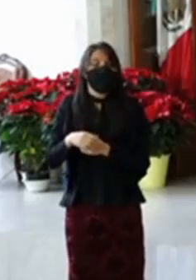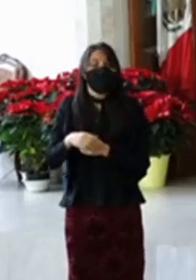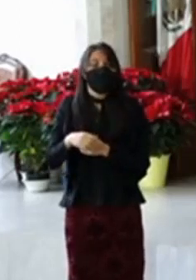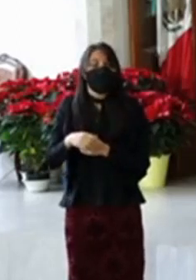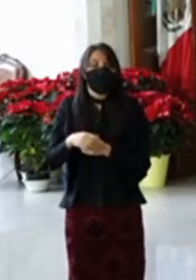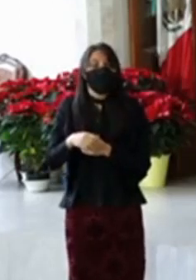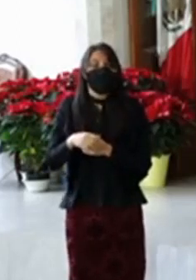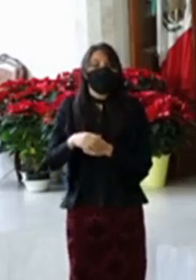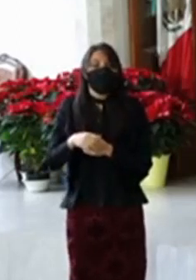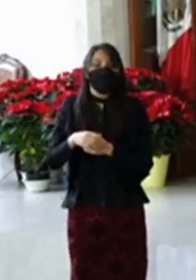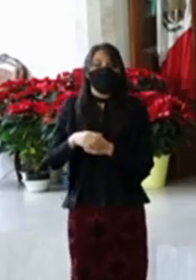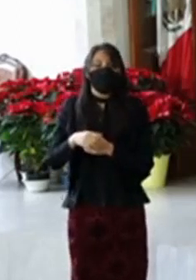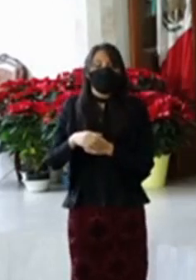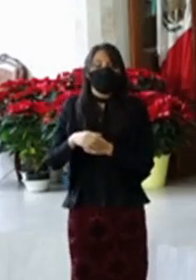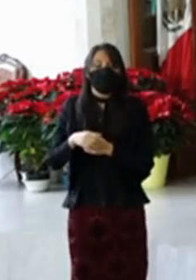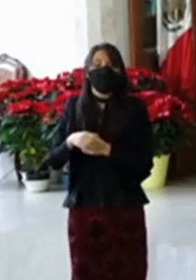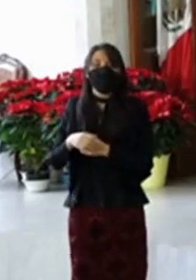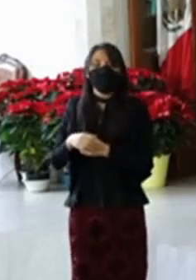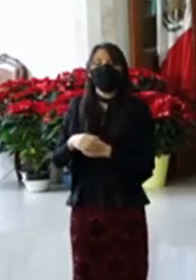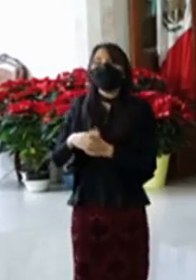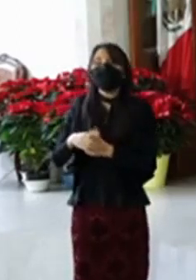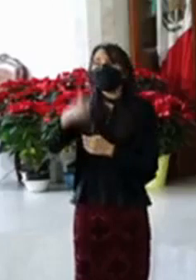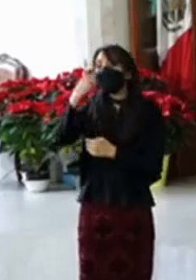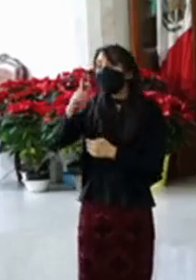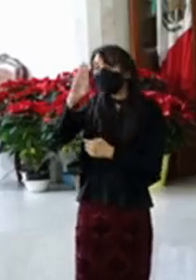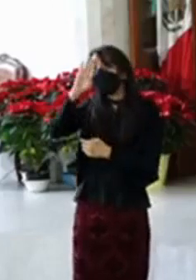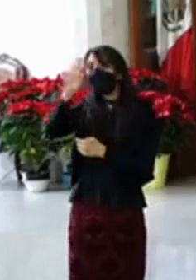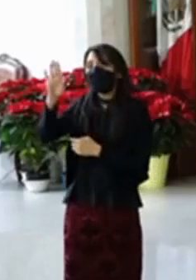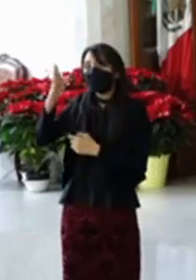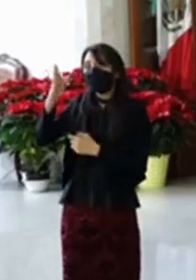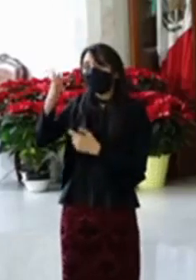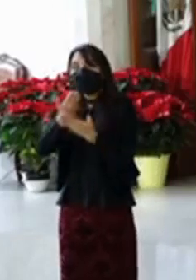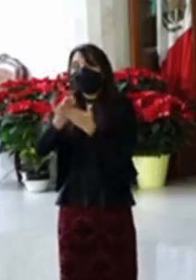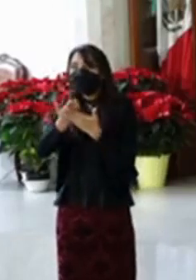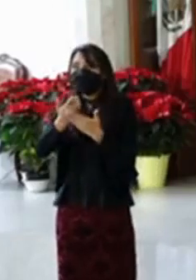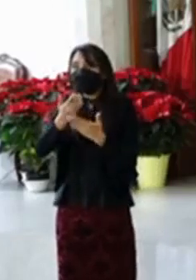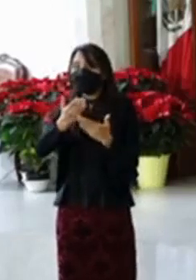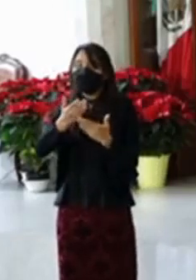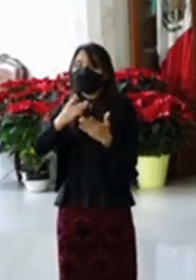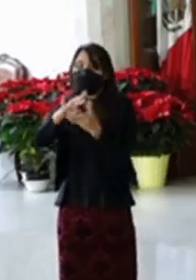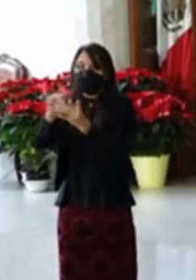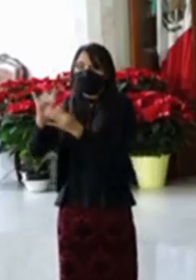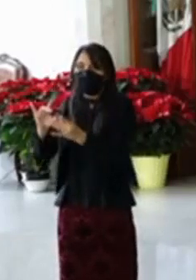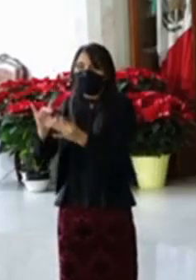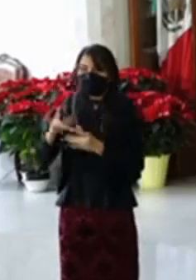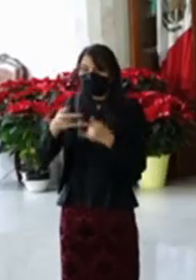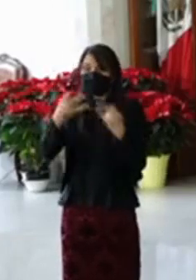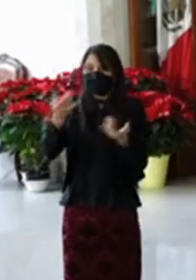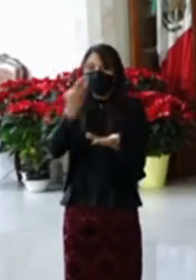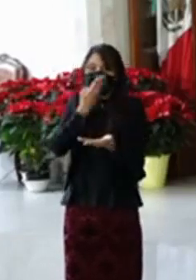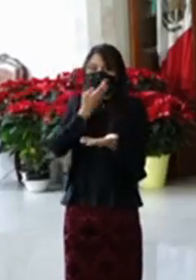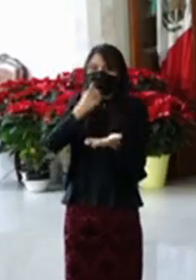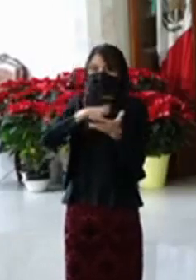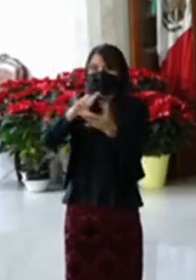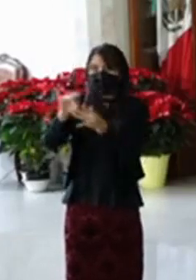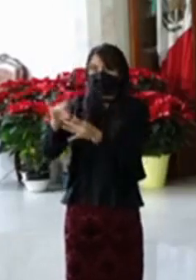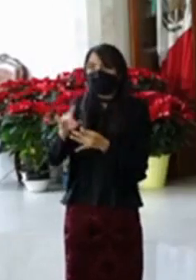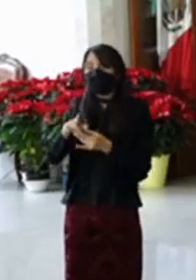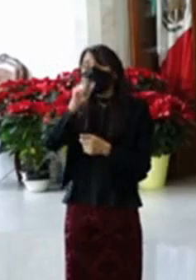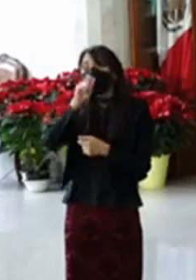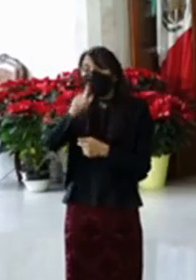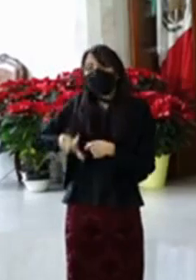de gobierno y en el plano de protección del pueblo fue muy especial, el rey Acab.